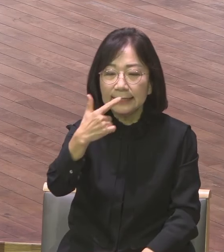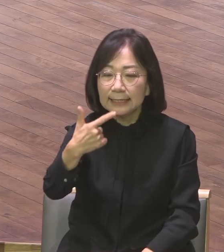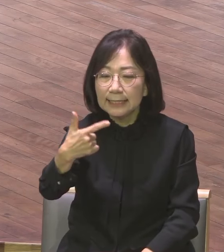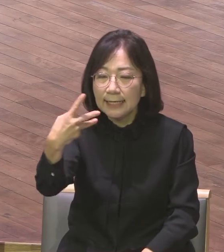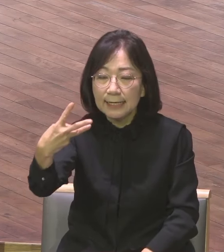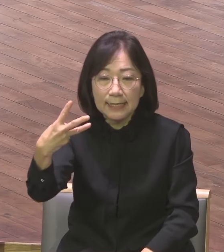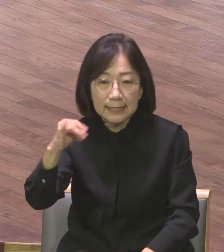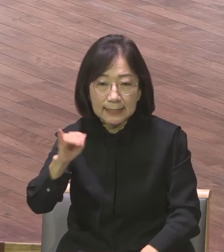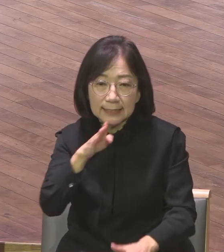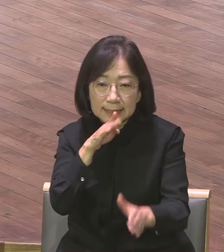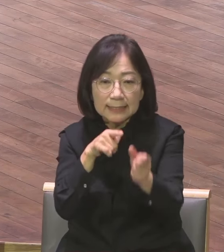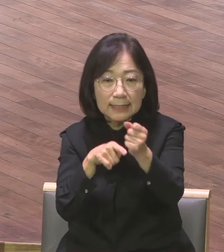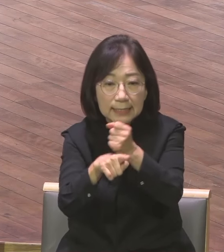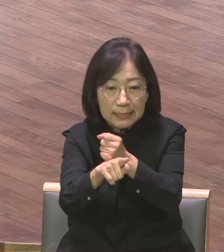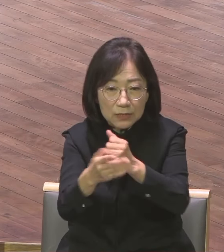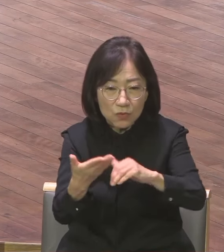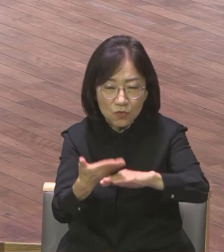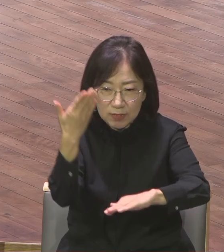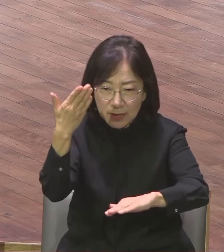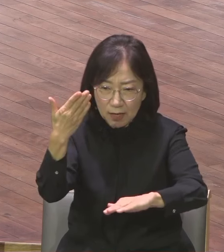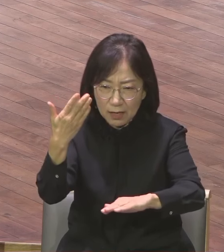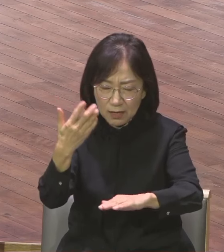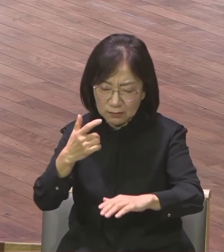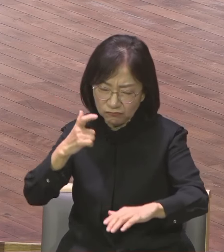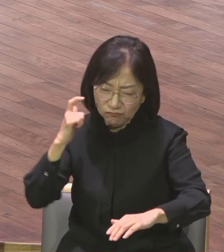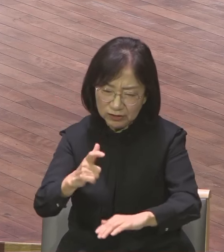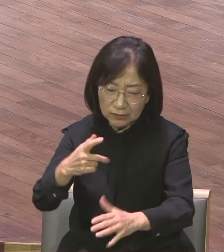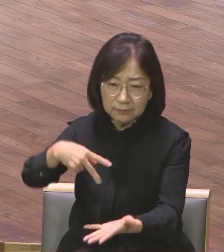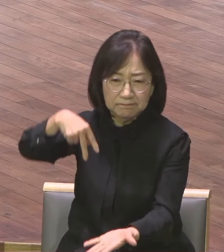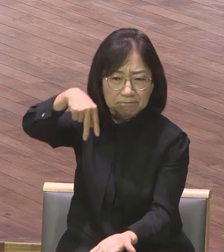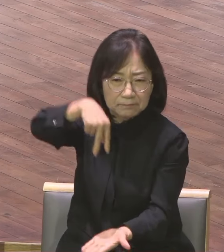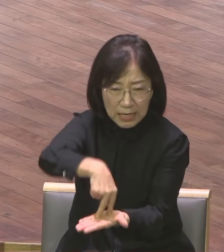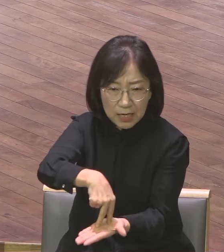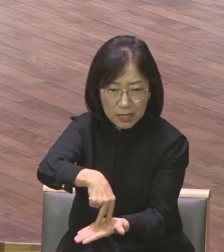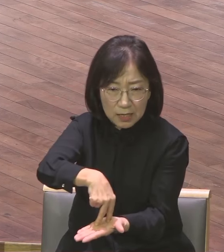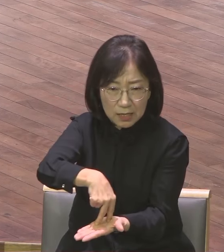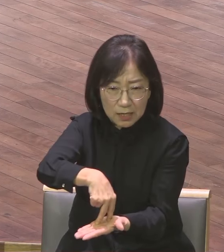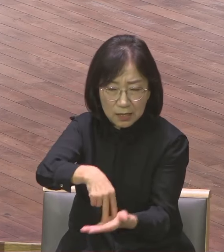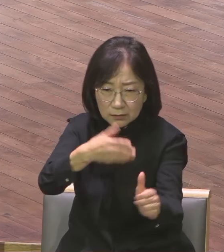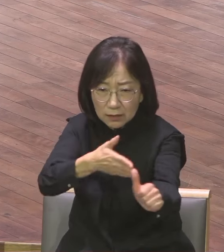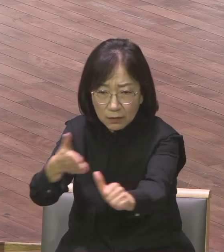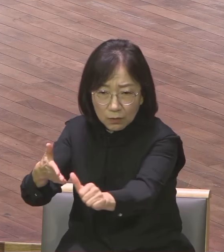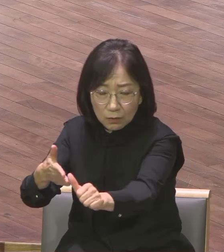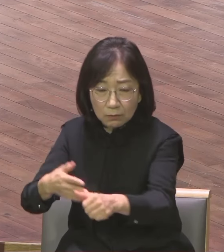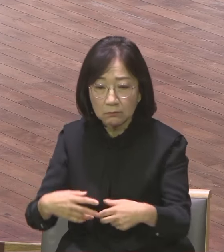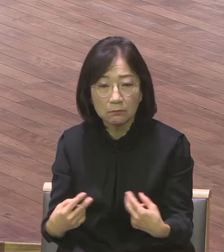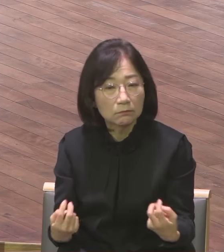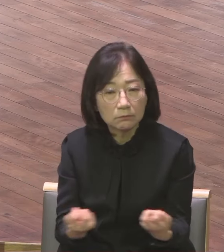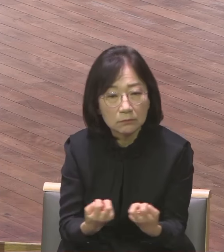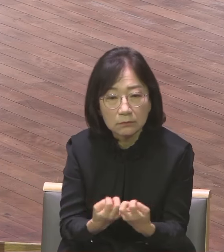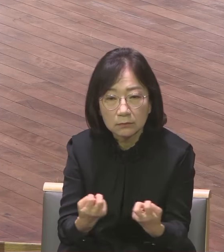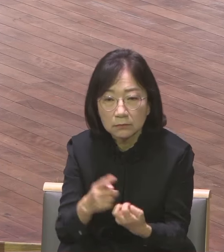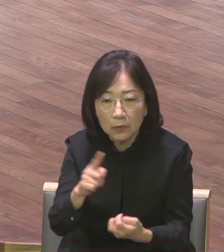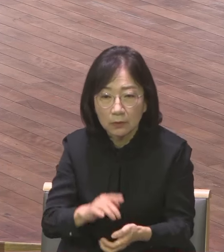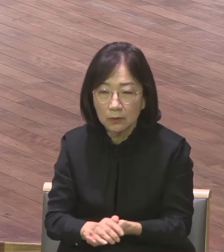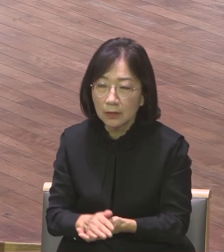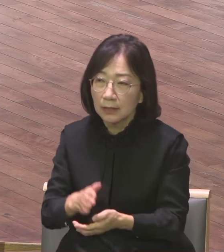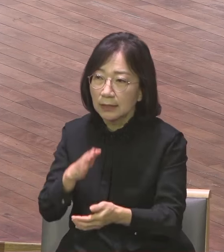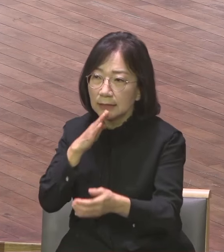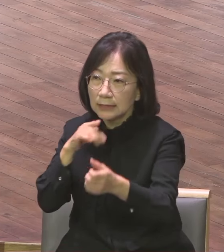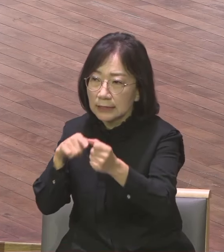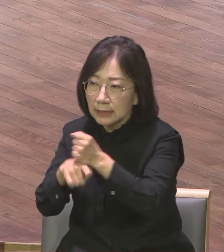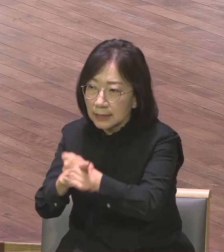진리 위에 굳게 서는 거 이거 어떻게 하면 진리에 굳게 설 수 있느냐? 진리를